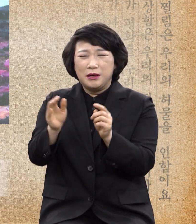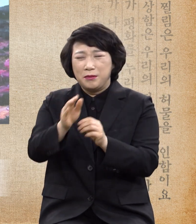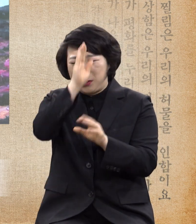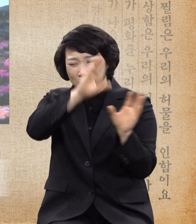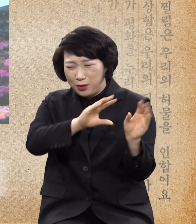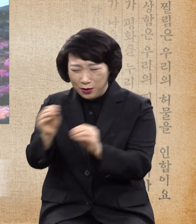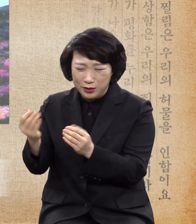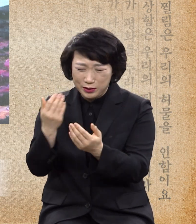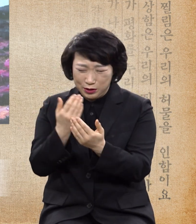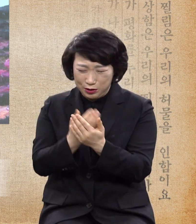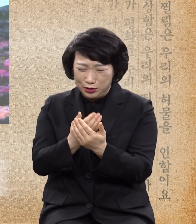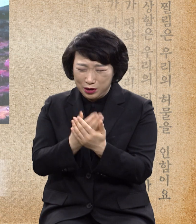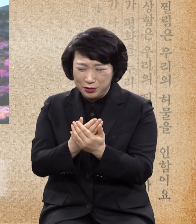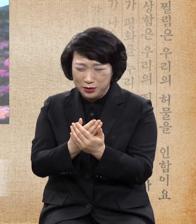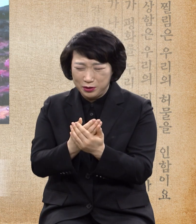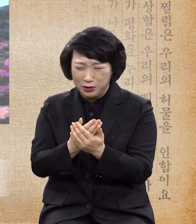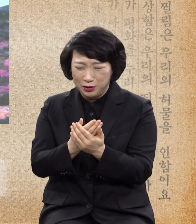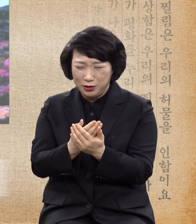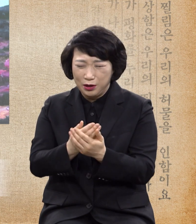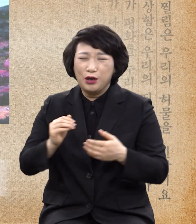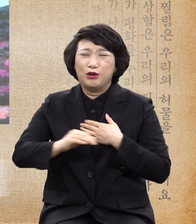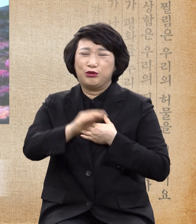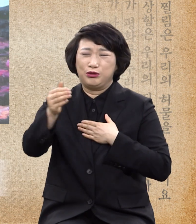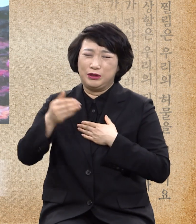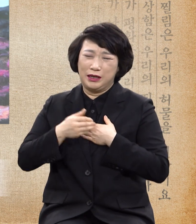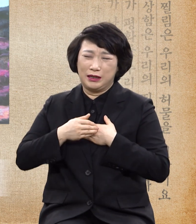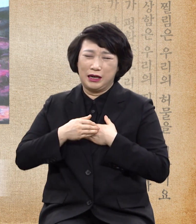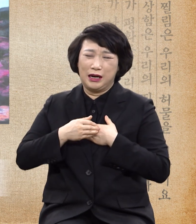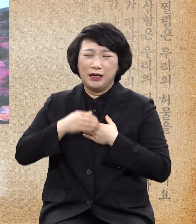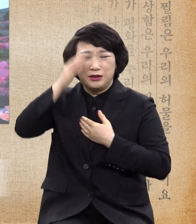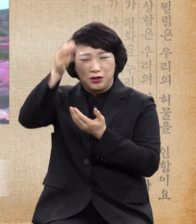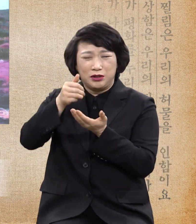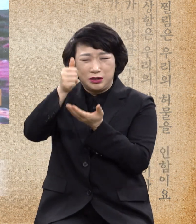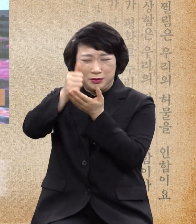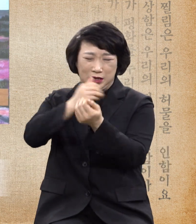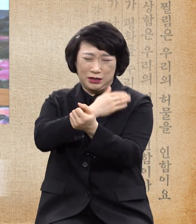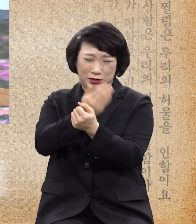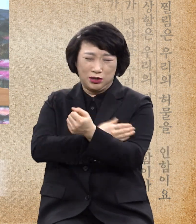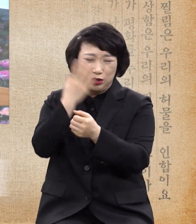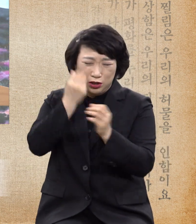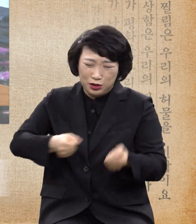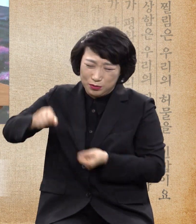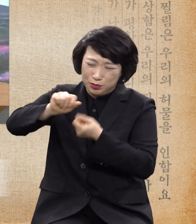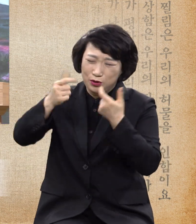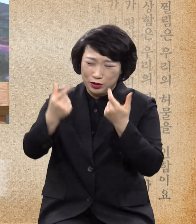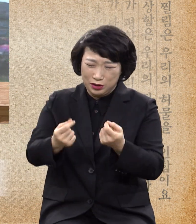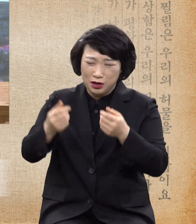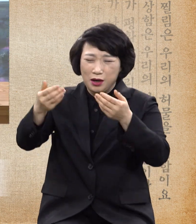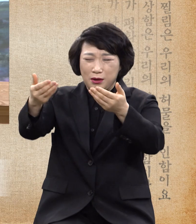우리에게 성령과 능력을 기름부터 도우소서